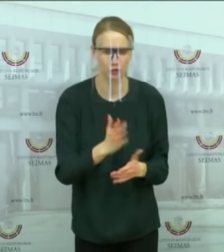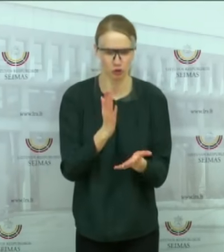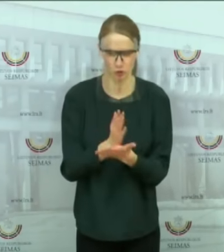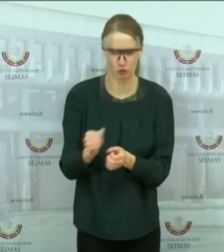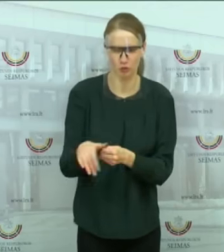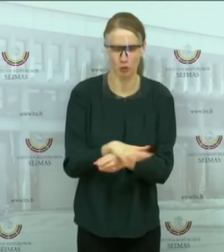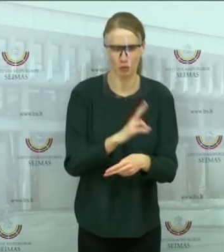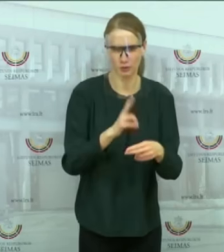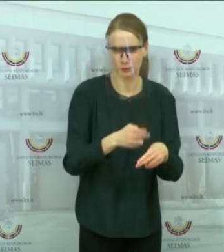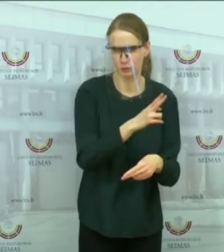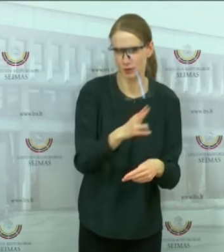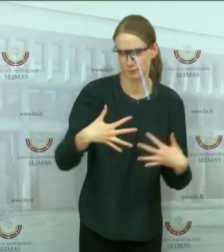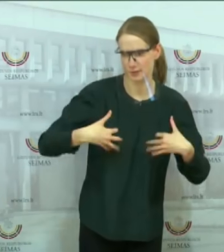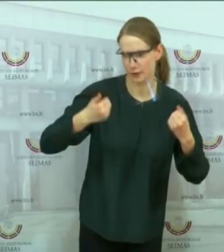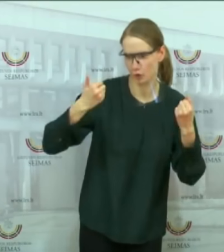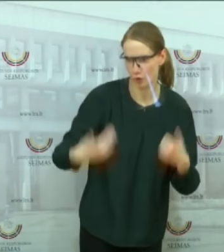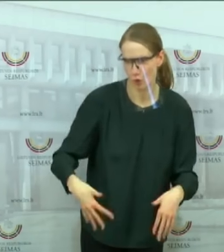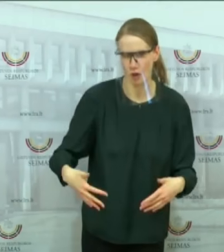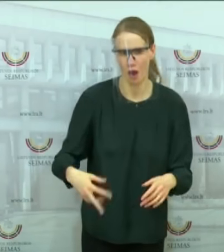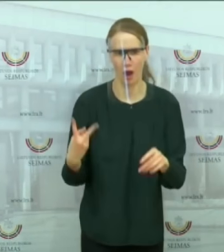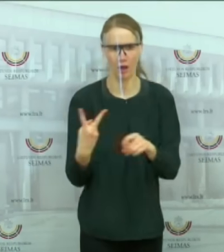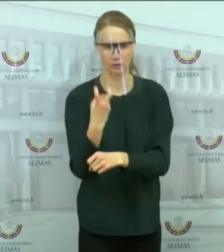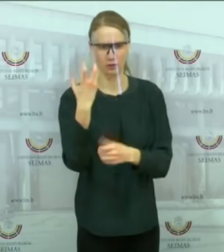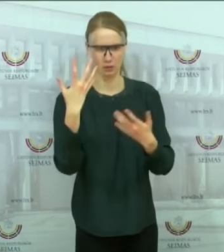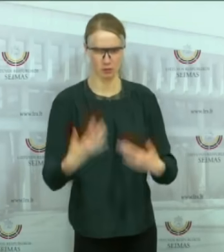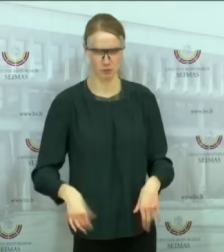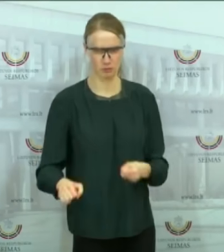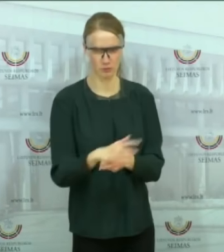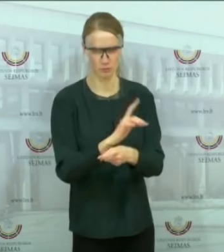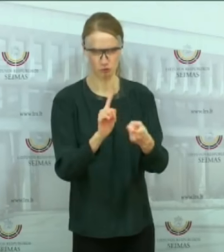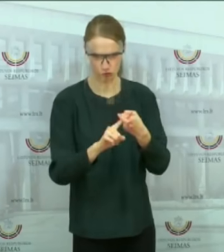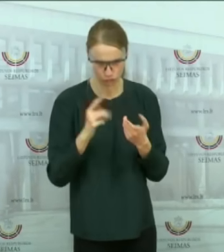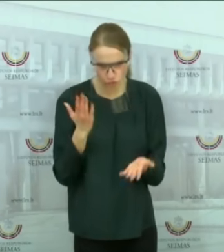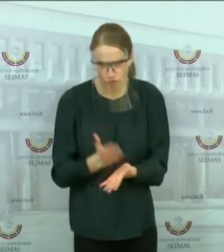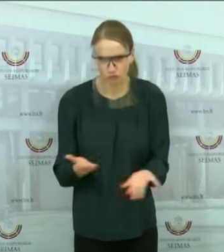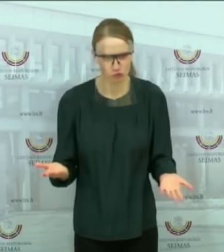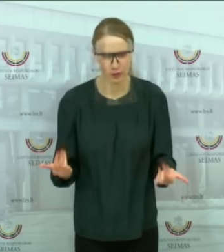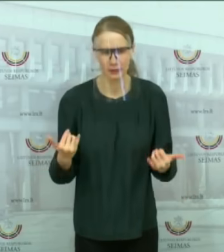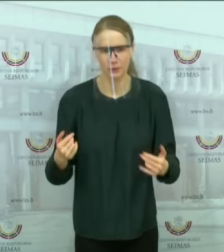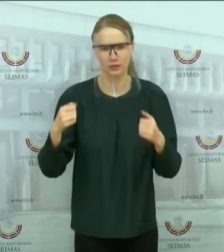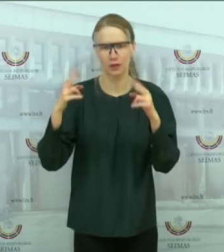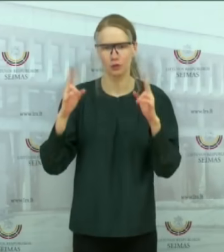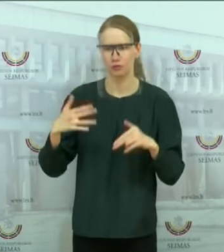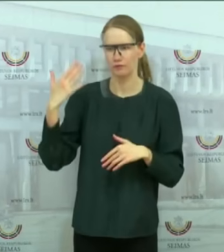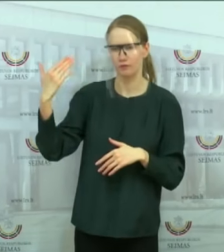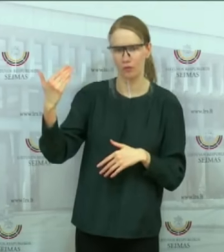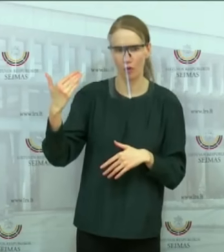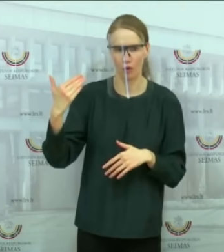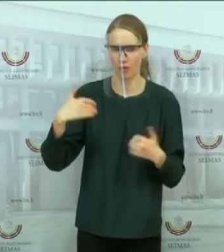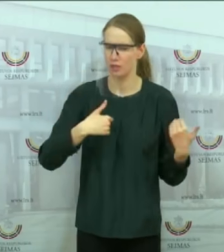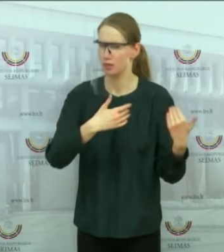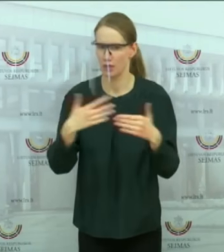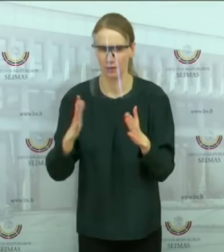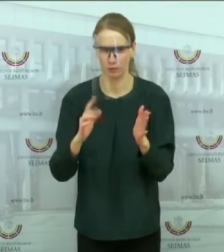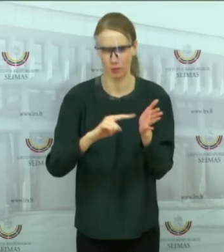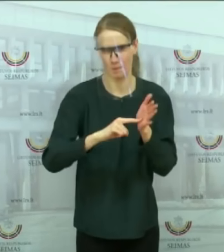pakartotinio užsikrėtimo atvejus, kurioje irgi tokių visokių klaustukų kelia. Tai kol kas tarptautinės organizacijos nerekomenduoja